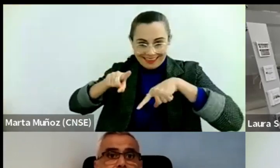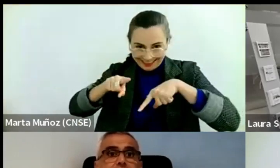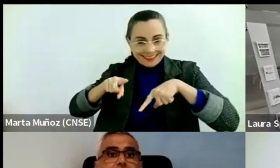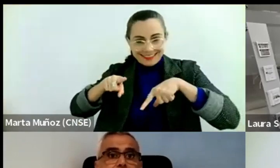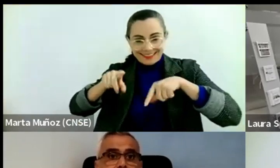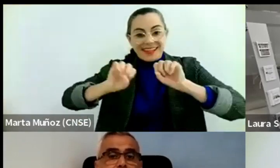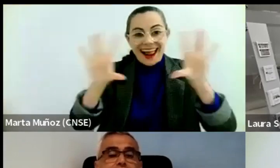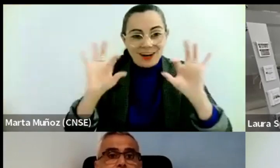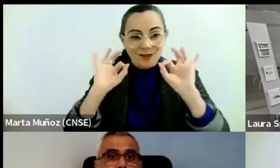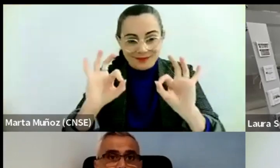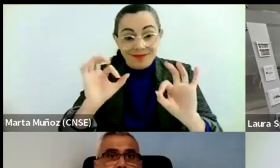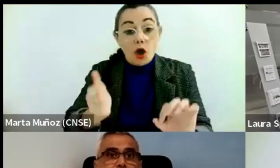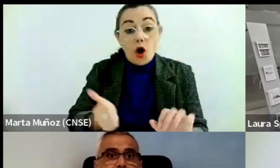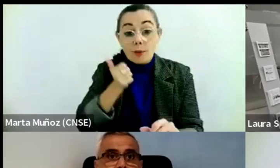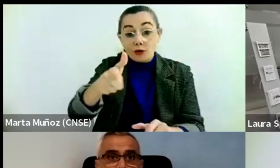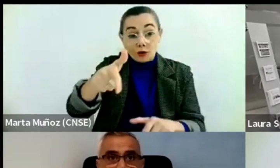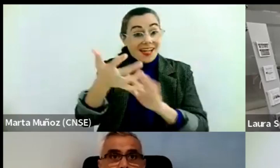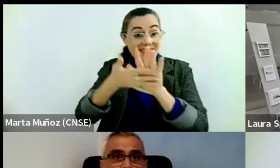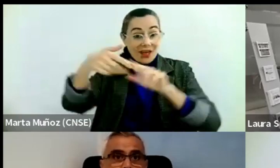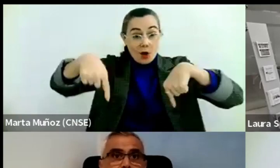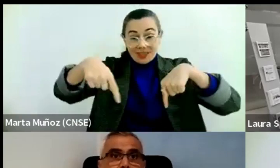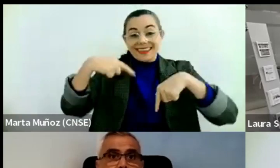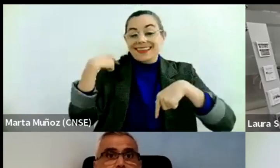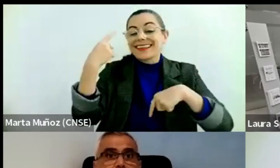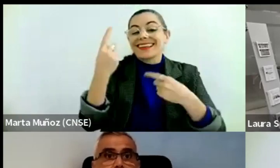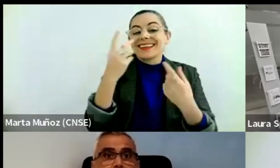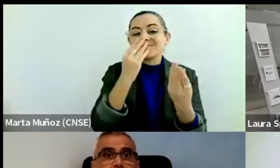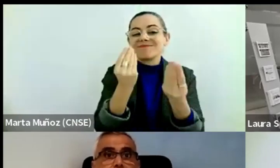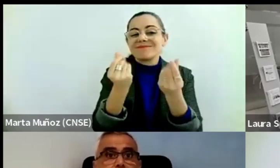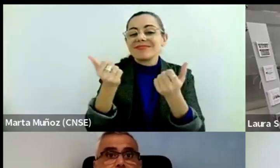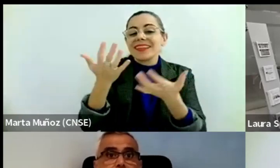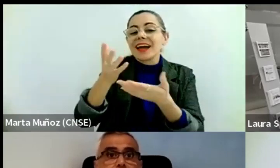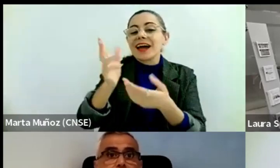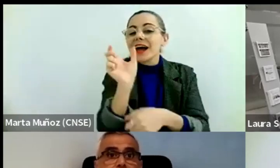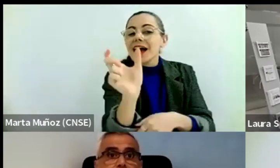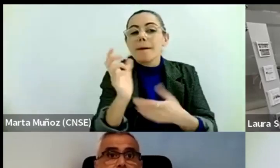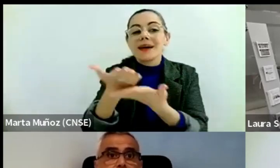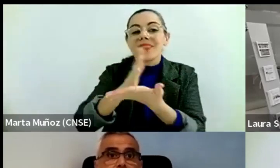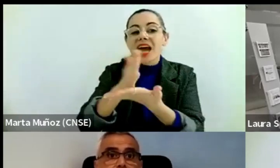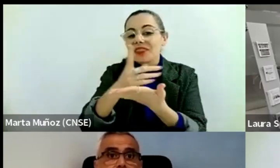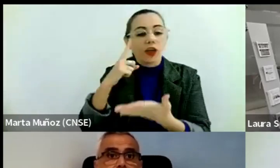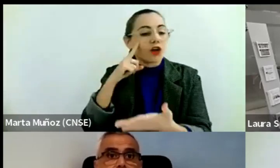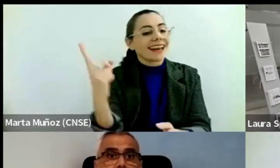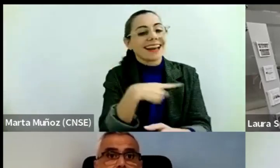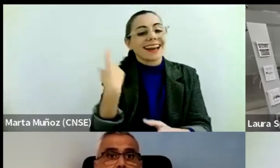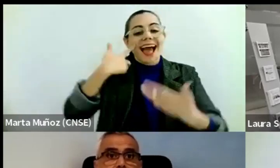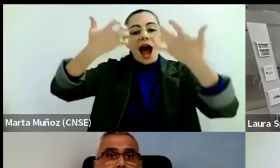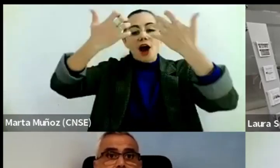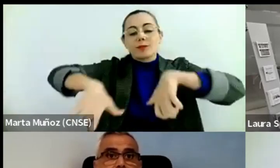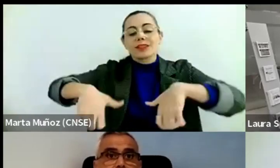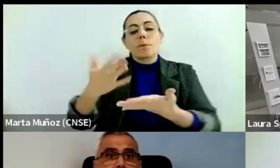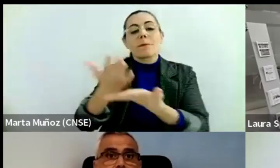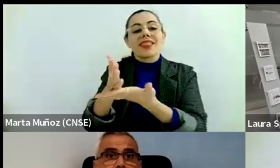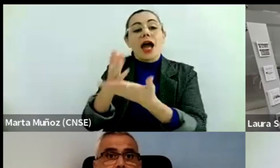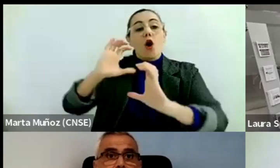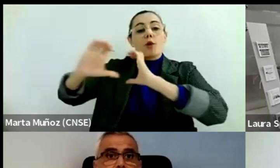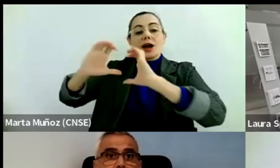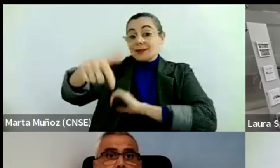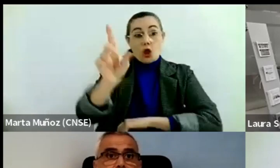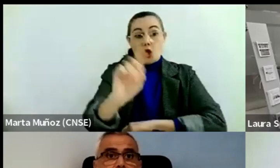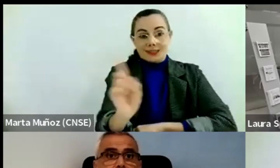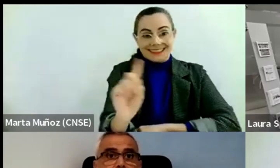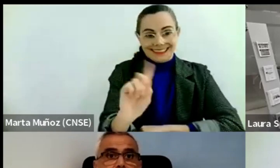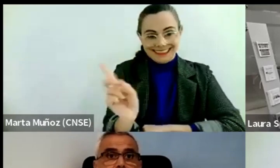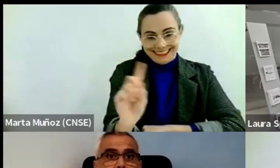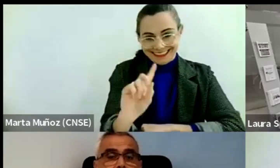comunicativo. O hay en otros momentos en que sí, depende, ¿vale? Pero ahora mismo lo que hoy estábamos hablando, mi sensación es que